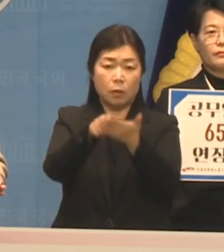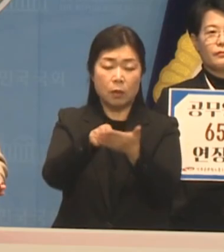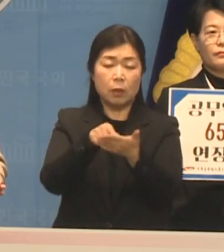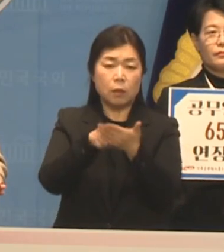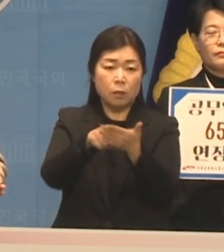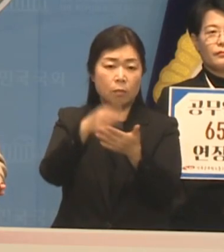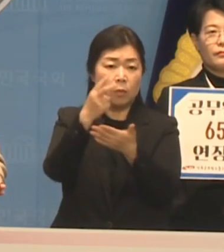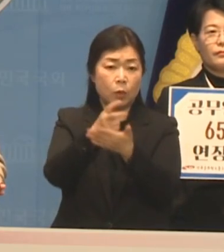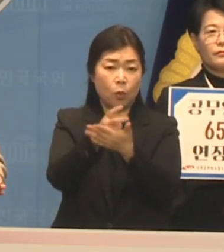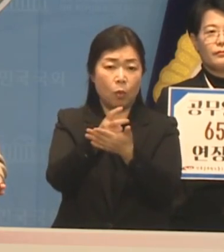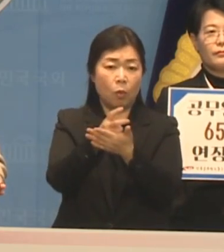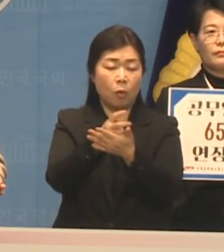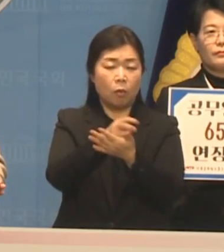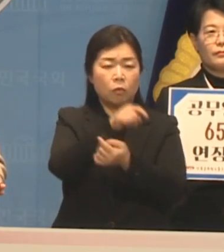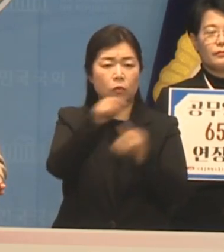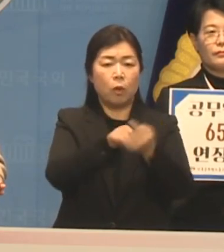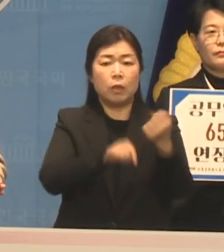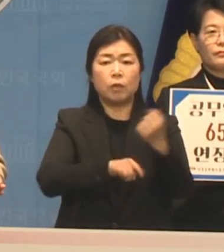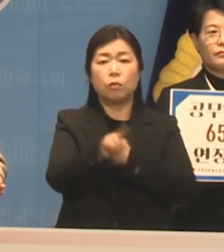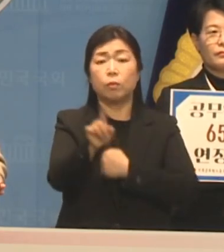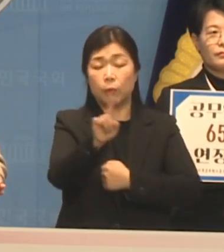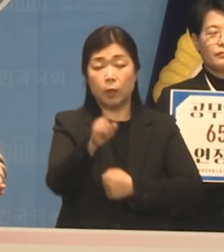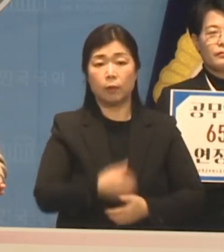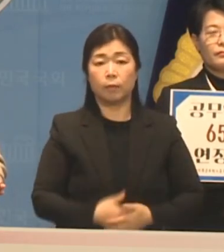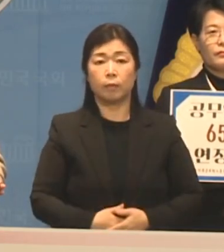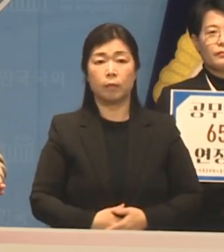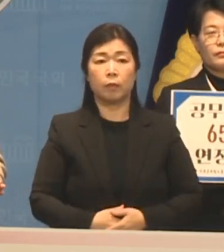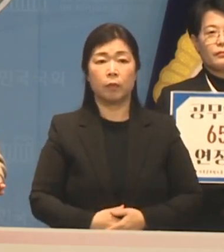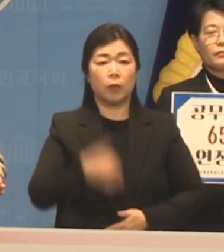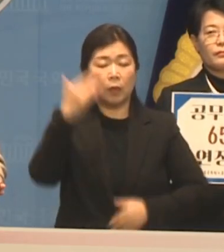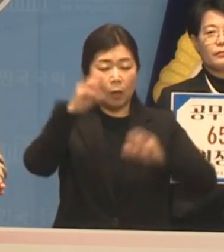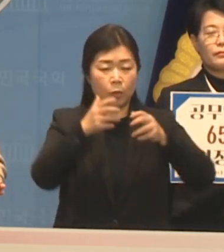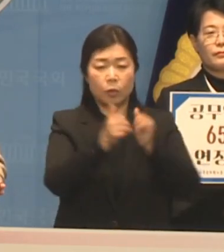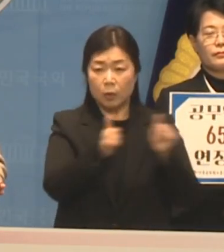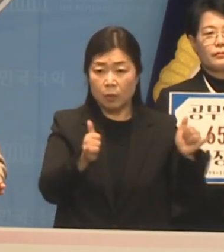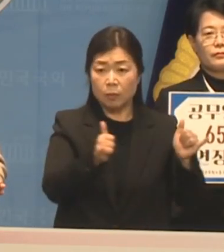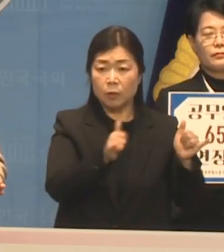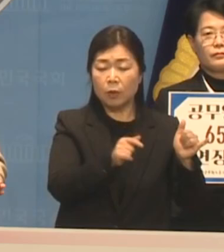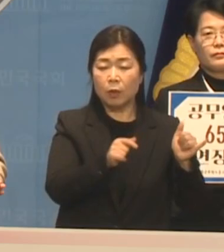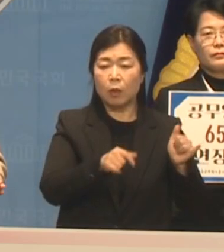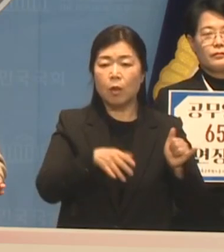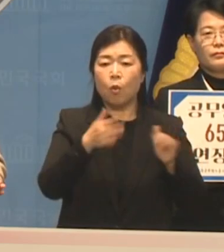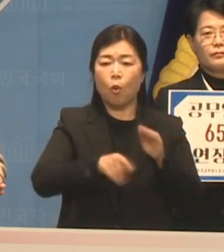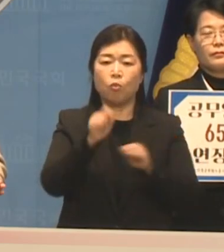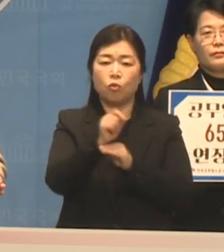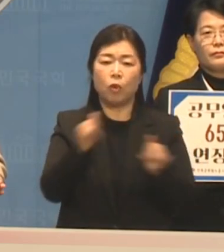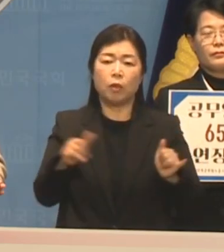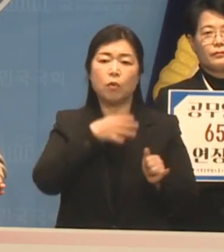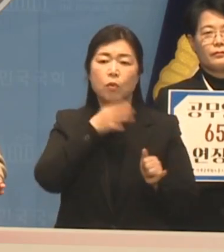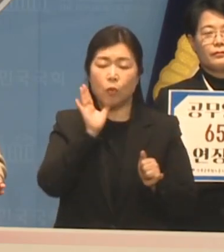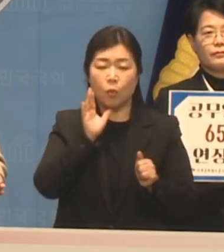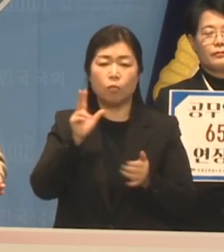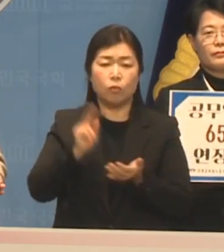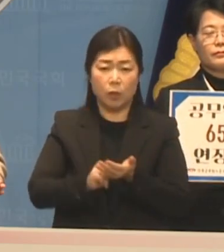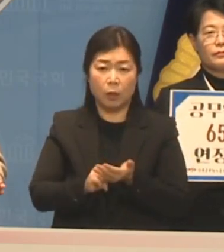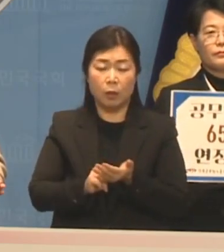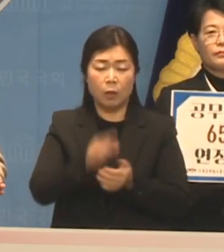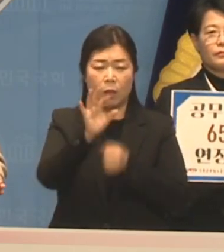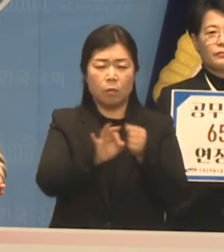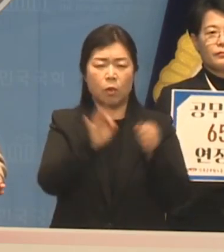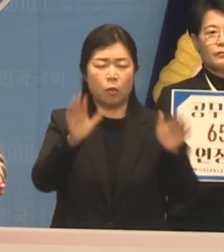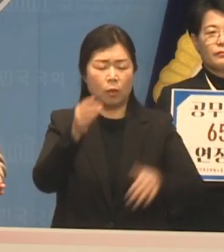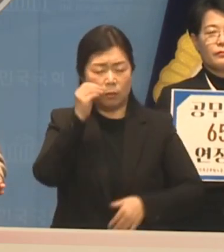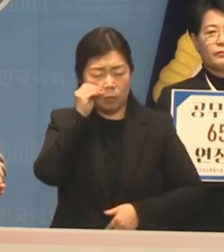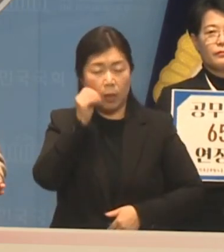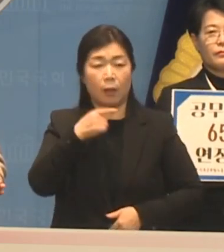노동자학과 대한민국 공무원 노동자합 총연맹은 공무원 노동자들의 노후 문제를 10년 동안 방치한 정부와